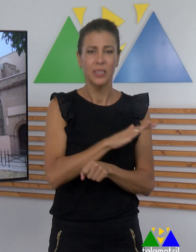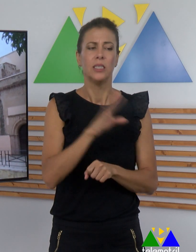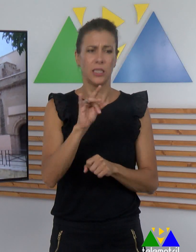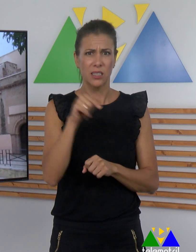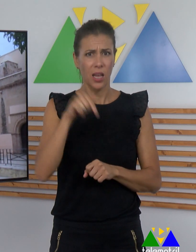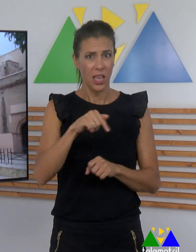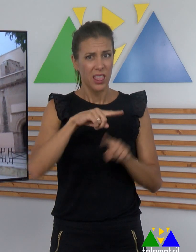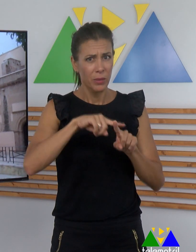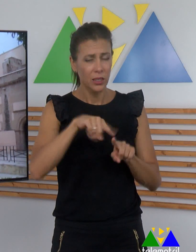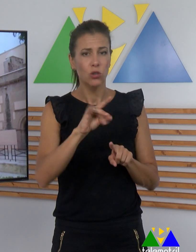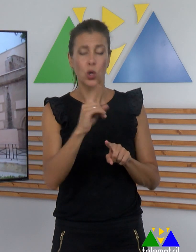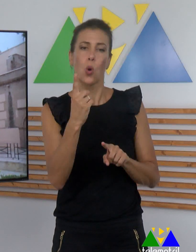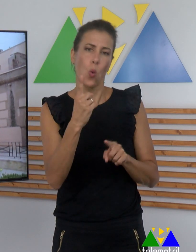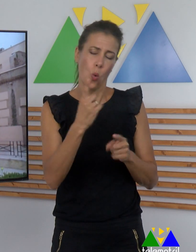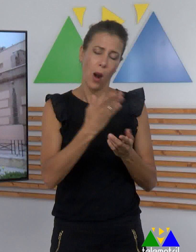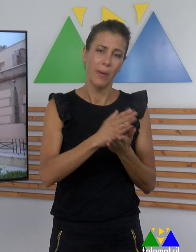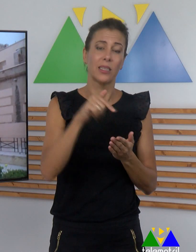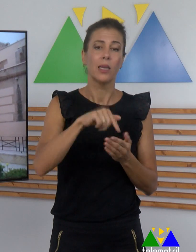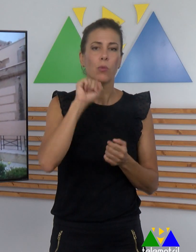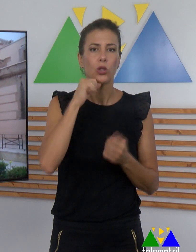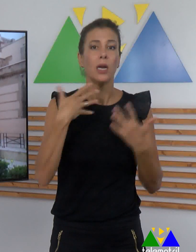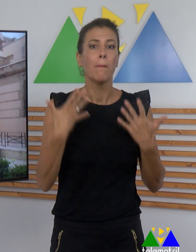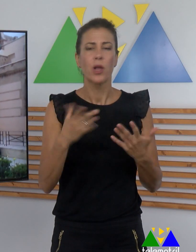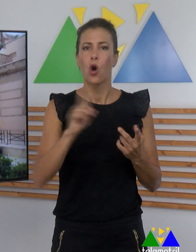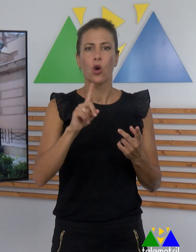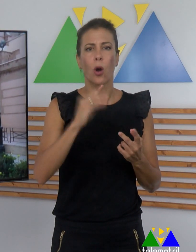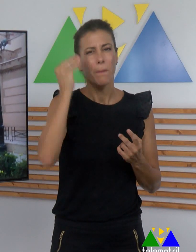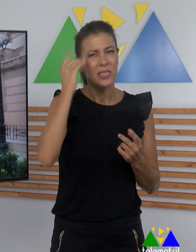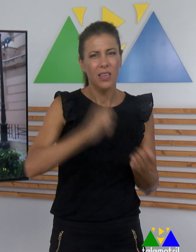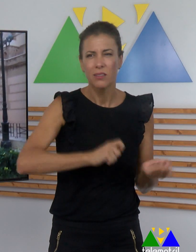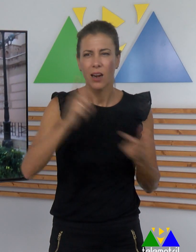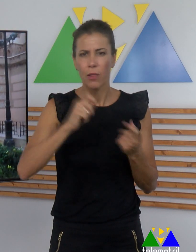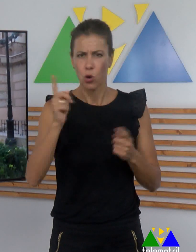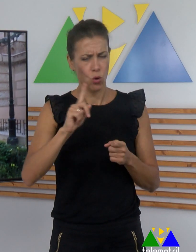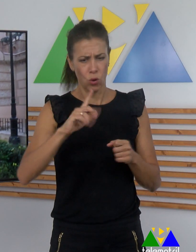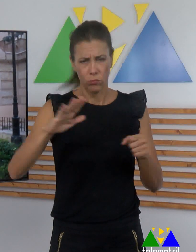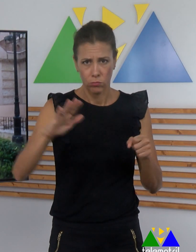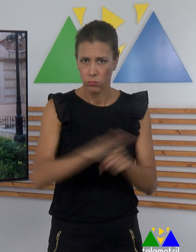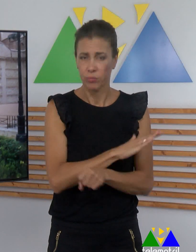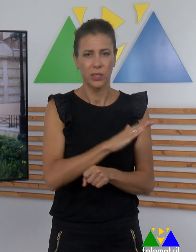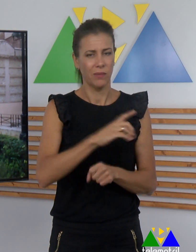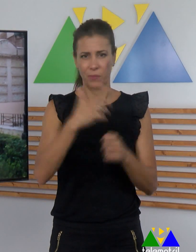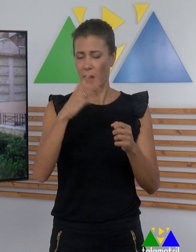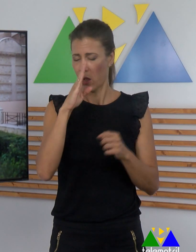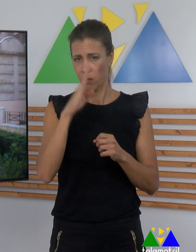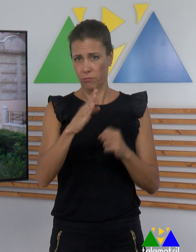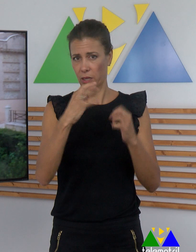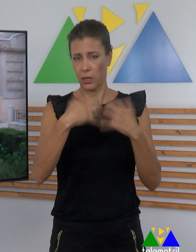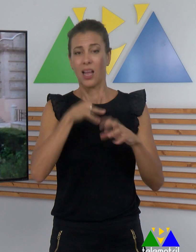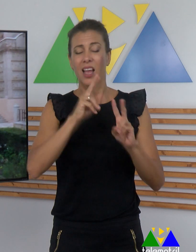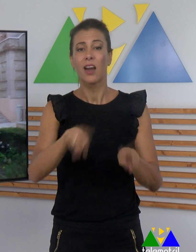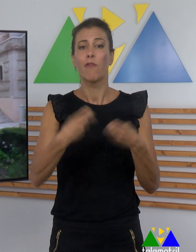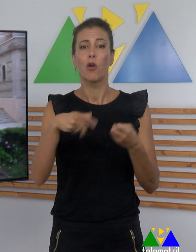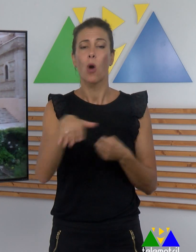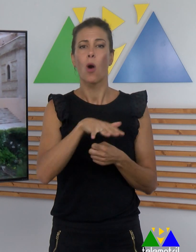parte de la plaza era el cementerio de Motril, pero que no se trasladaron ni siquiera lo enterraron directamente y reformó esta